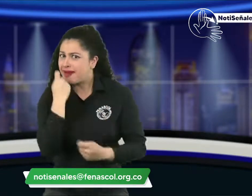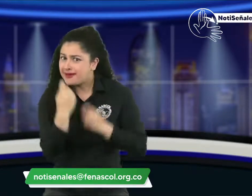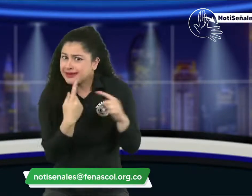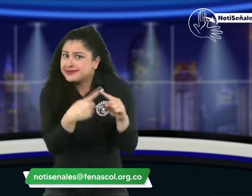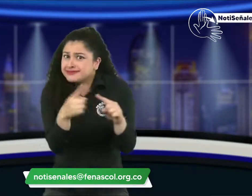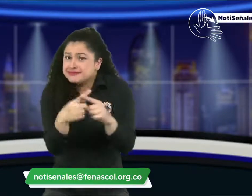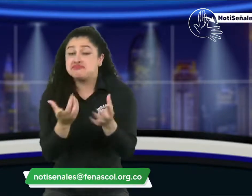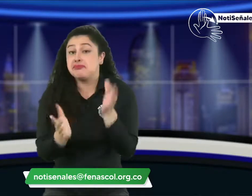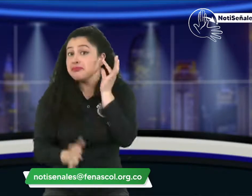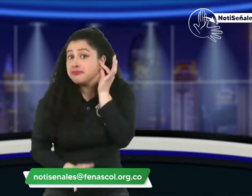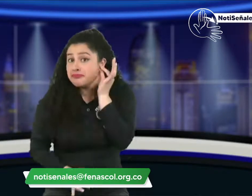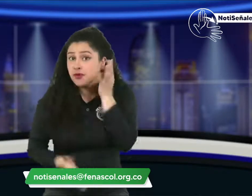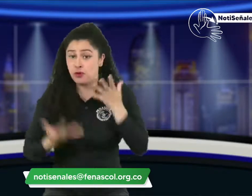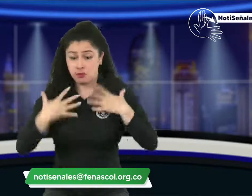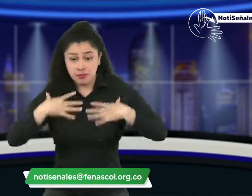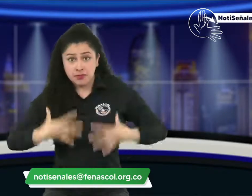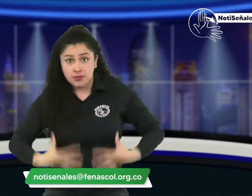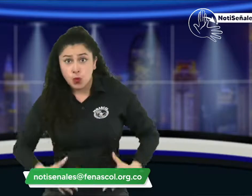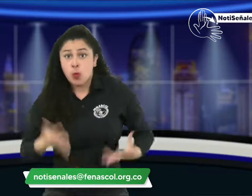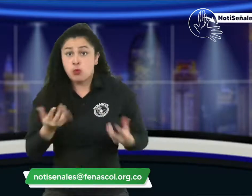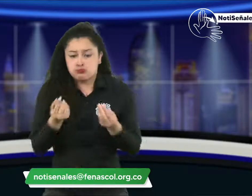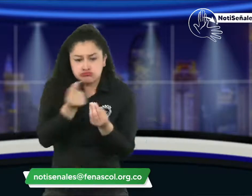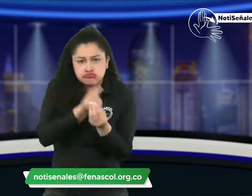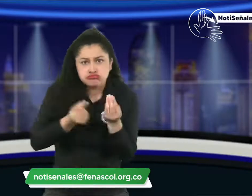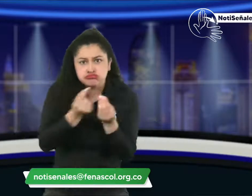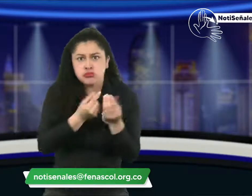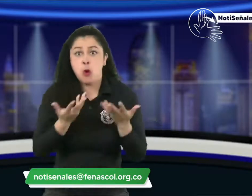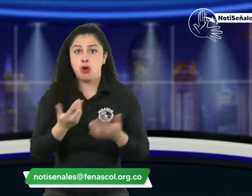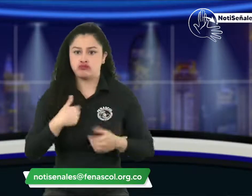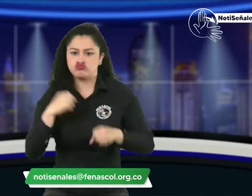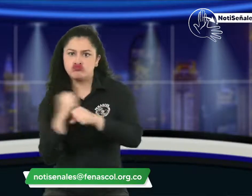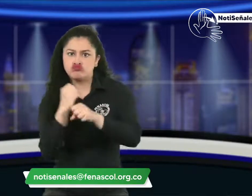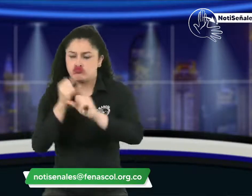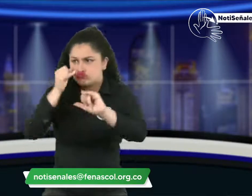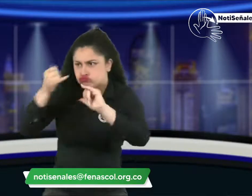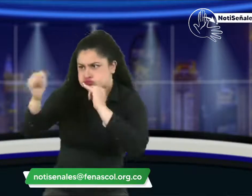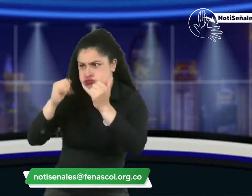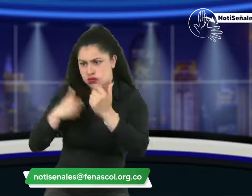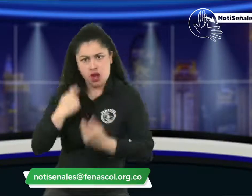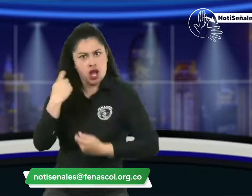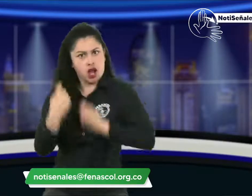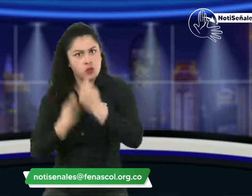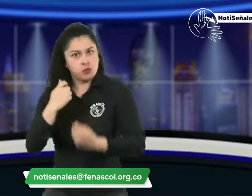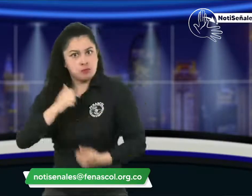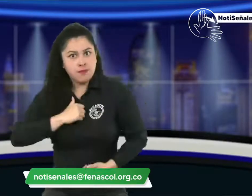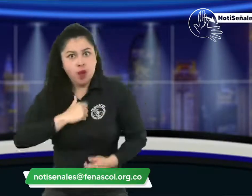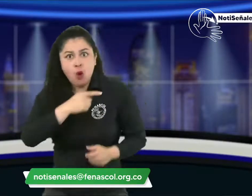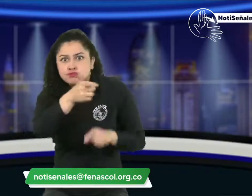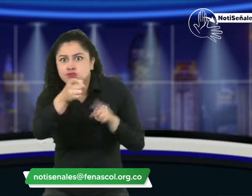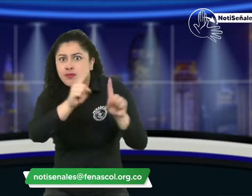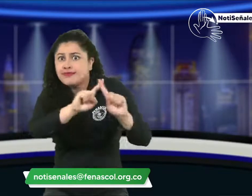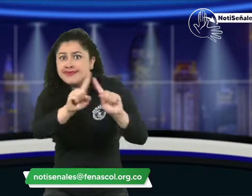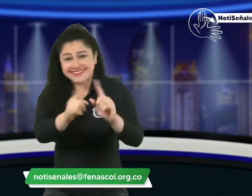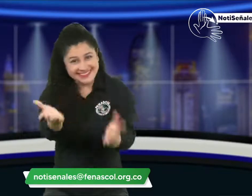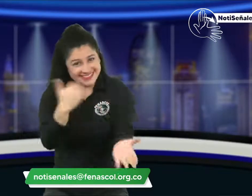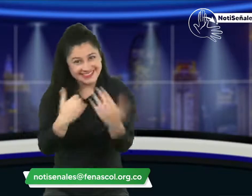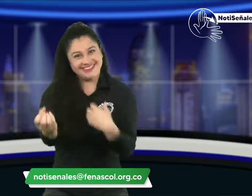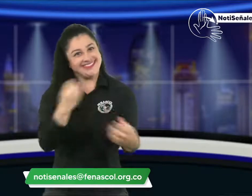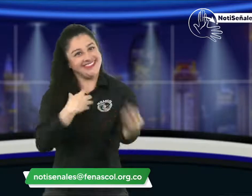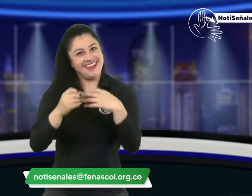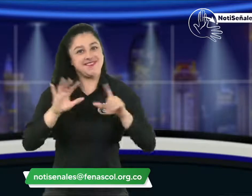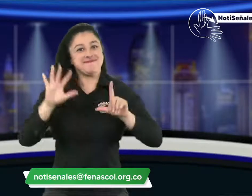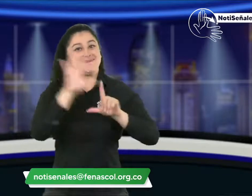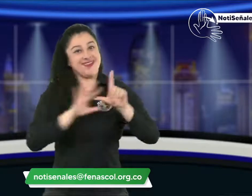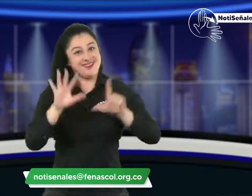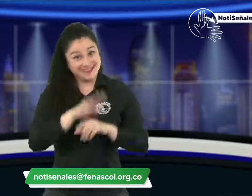envíenos sus correos envíenos sus emprendimientos de sus productos de lo que realizan de todo lo que